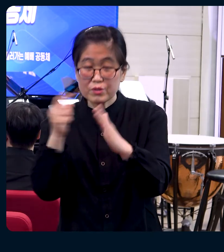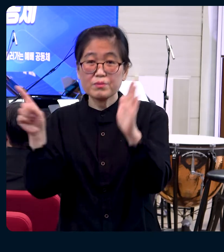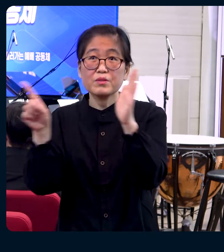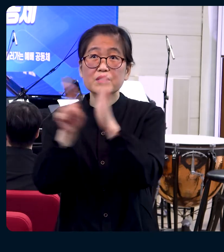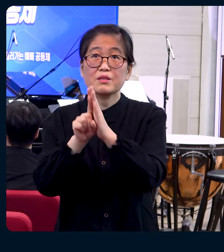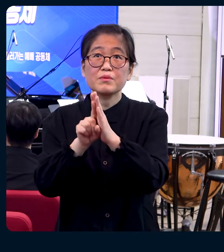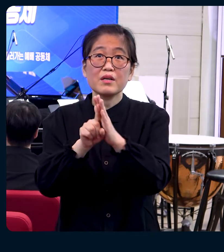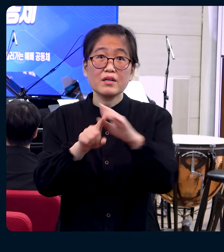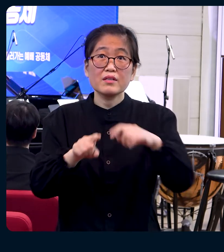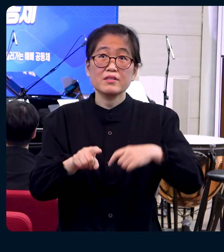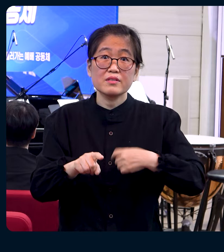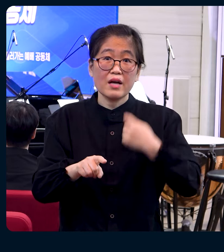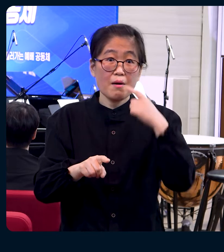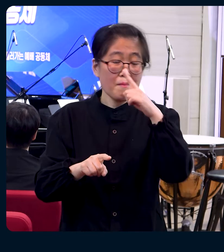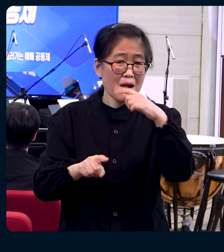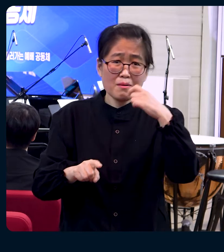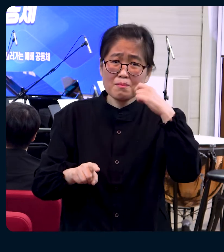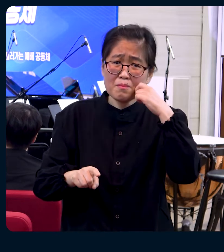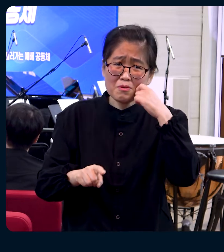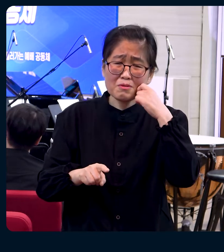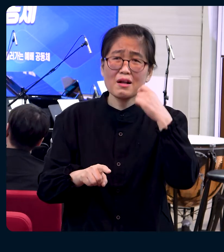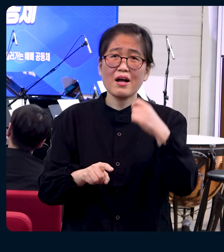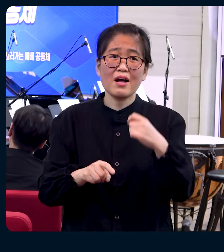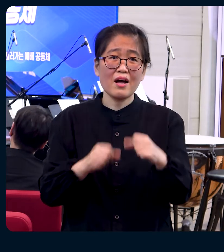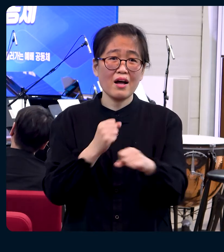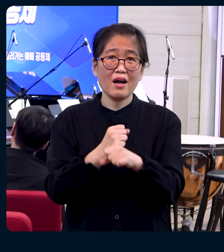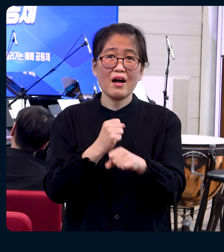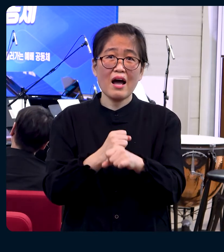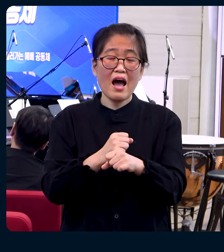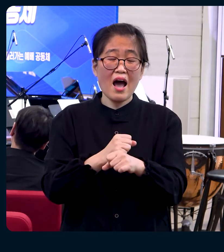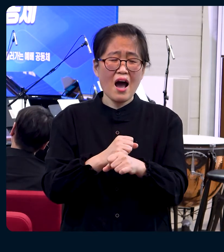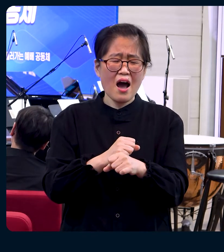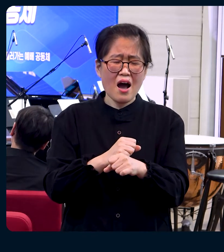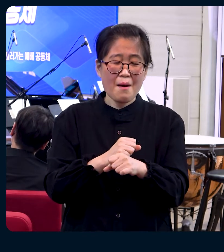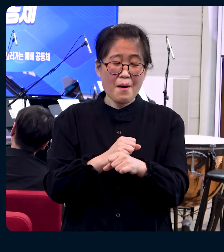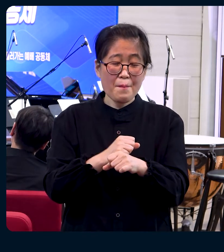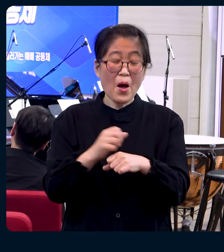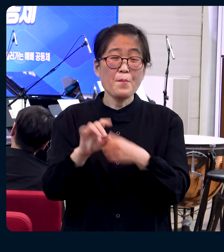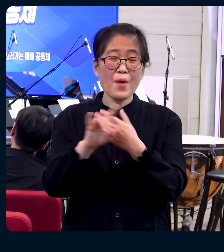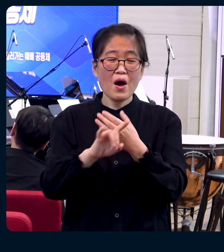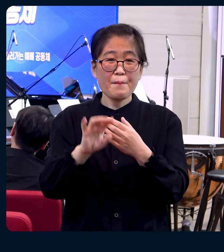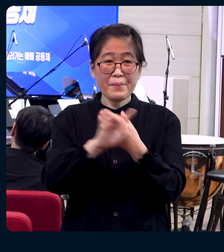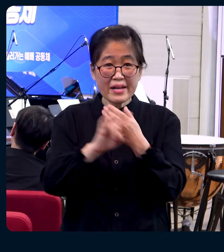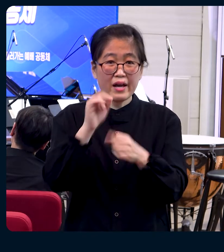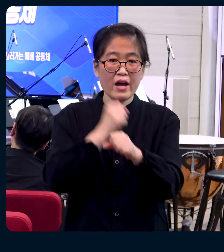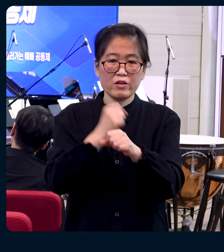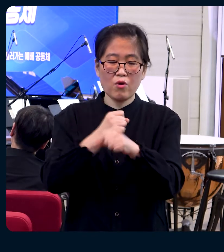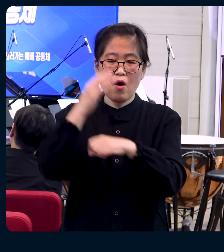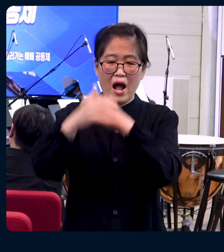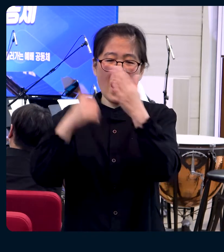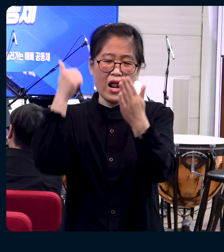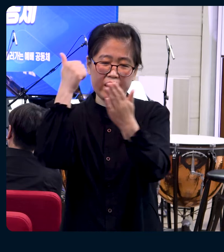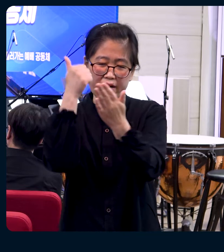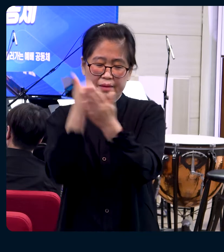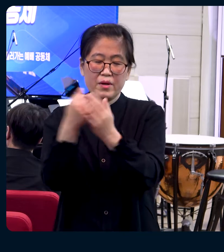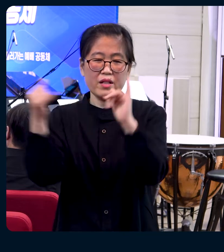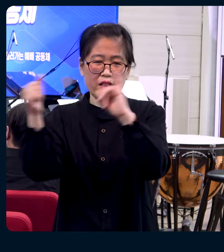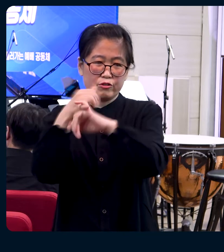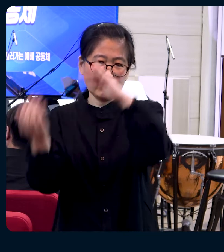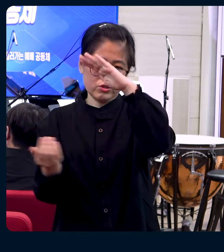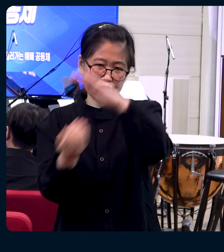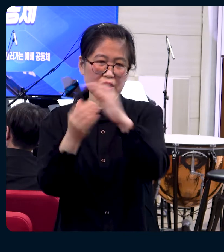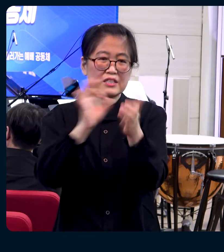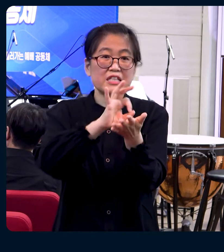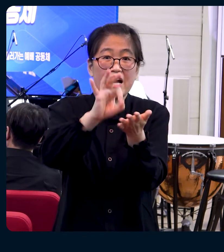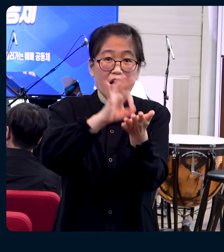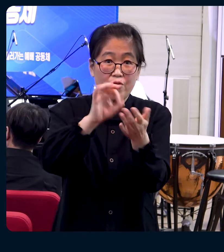줄로 믿습니다. 자기가 말도 못하는 사람입니다. 아무것도 아닙니다. 아무리 우겨도 주님은 그 사람을 들어 쓰셔서 약속을